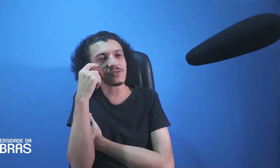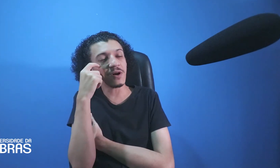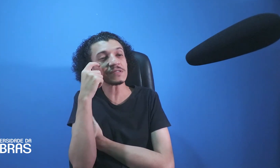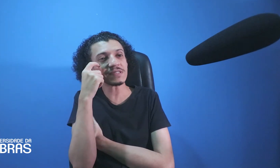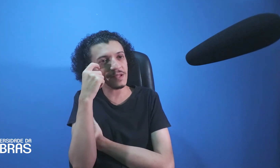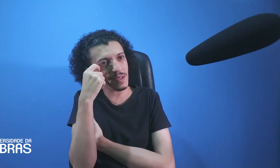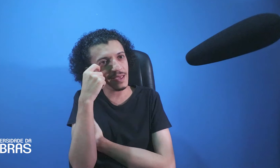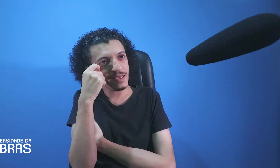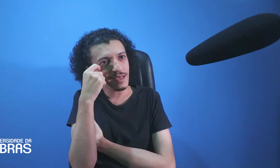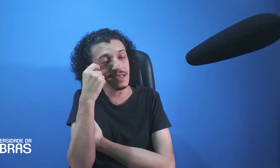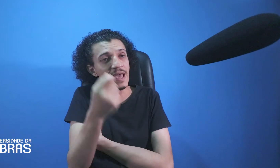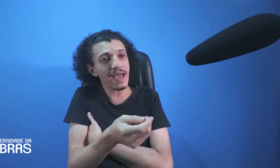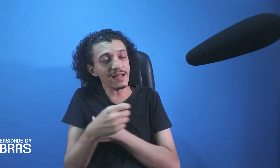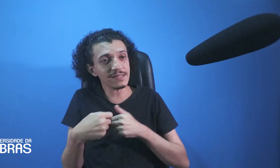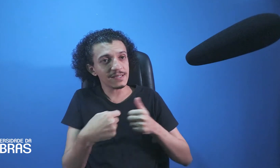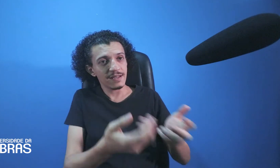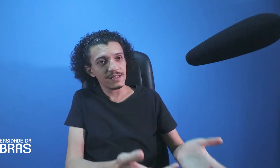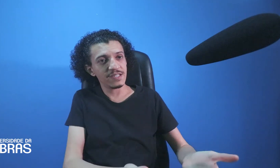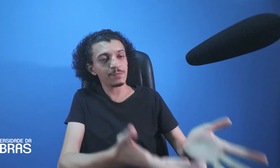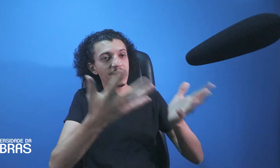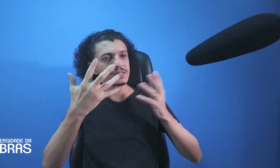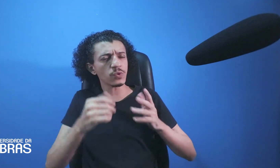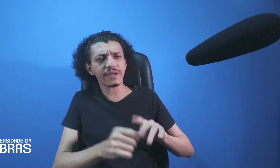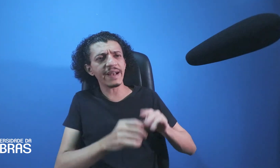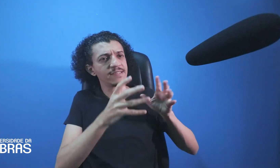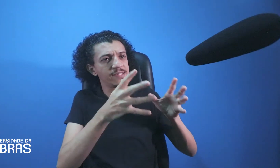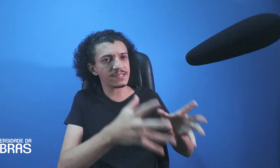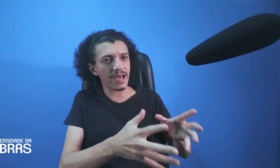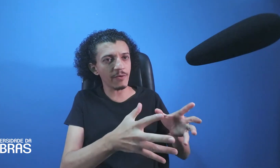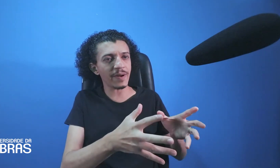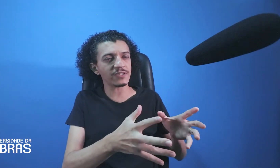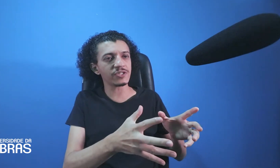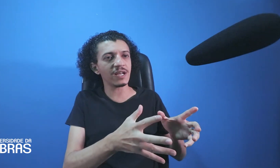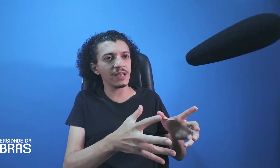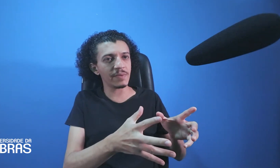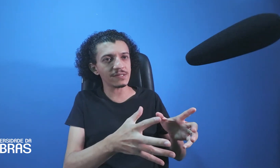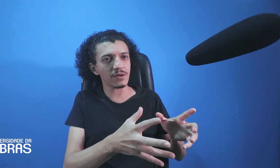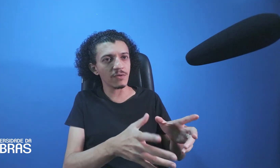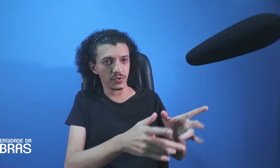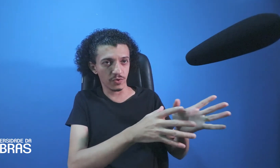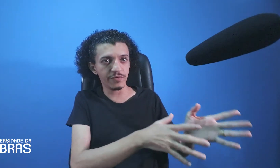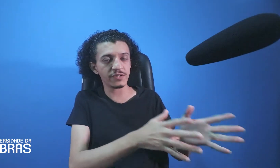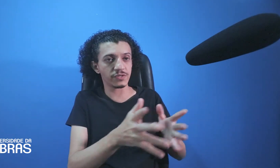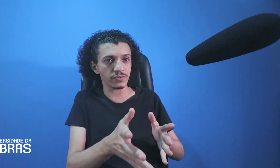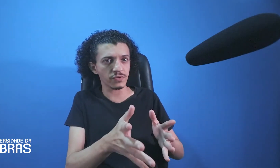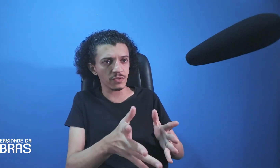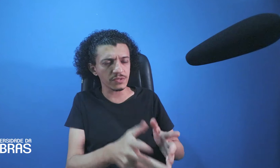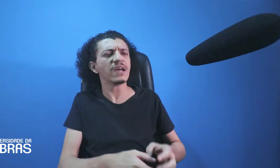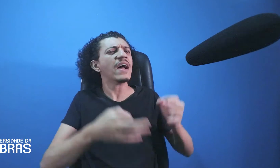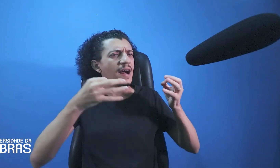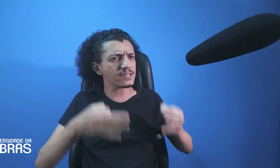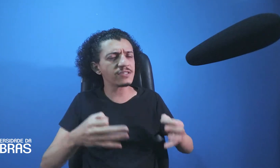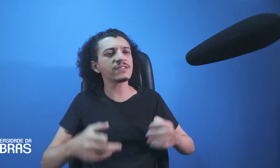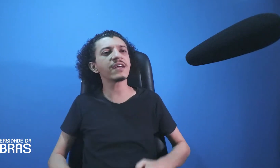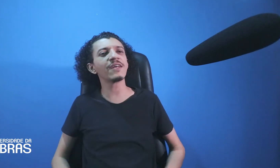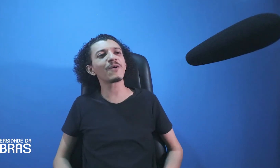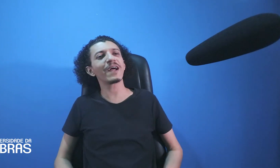nossos também. E eles se expressam, tudo que eles disseram pra gente em Libras, os ouvintes dos surdos, a gente entendeu